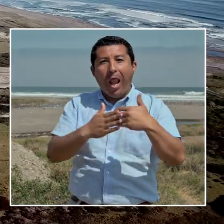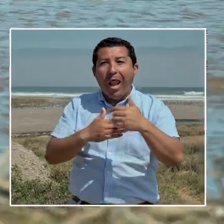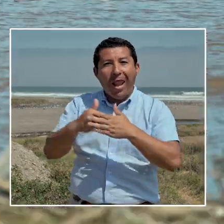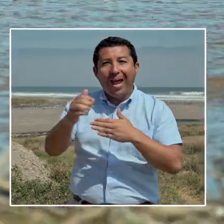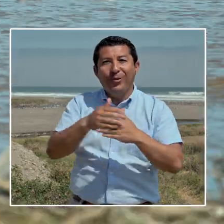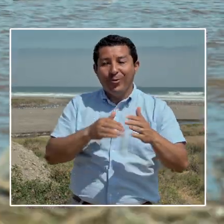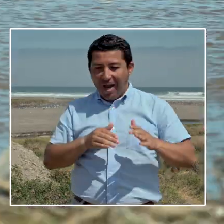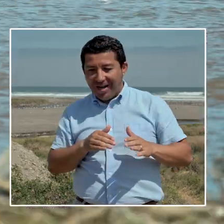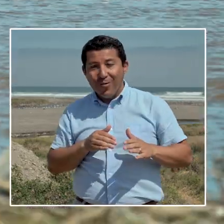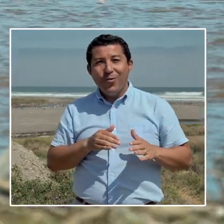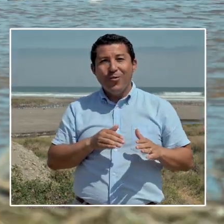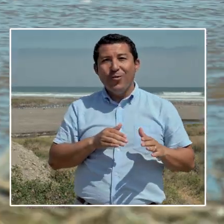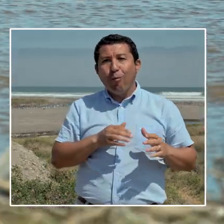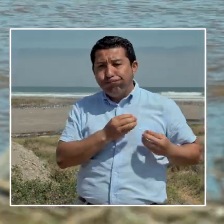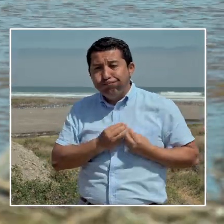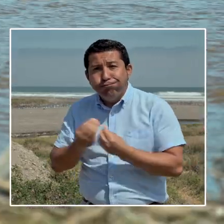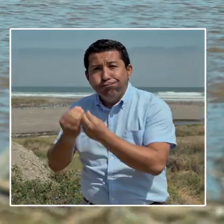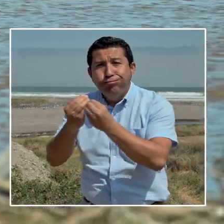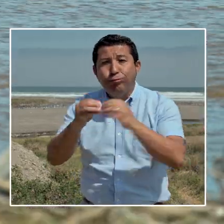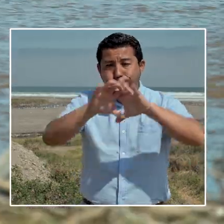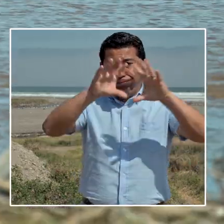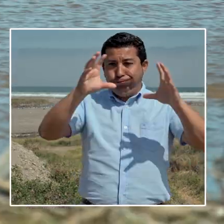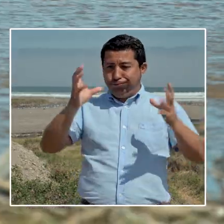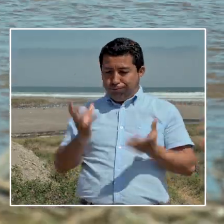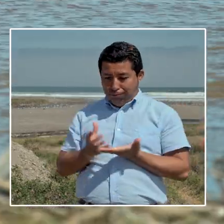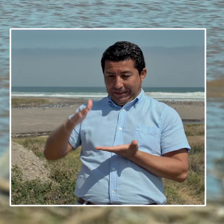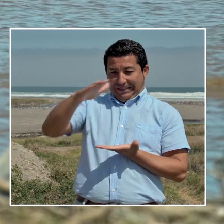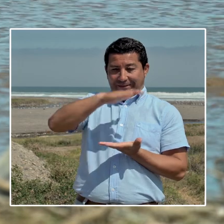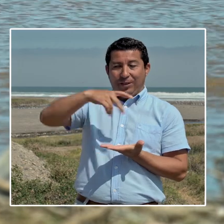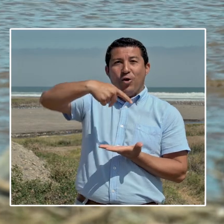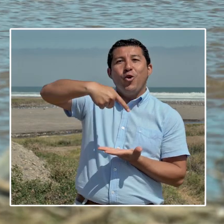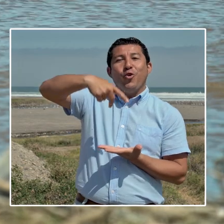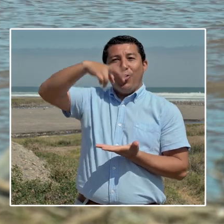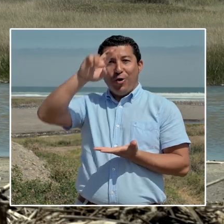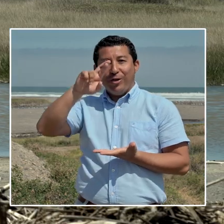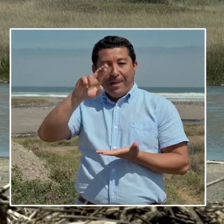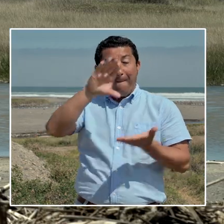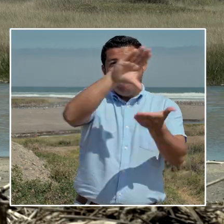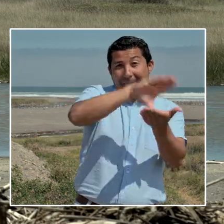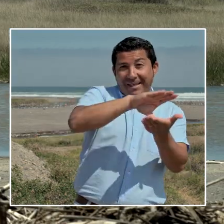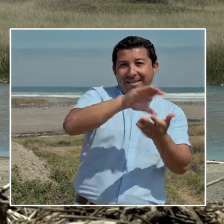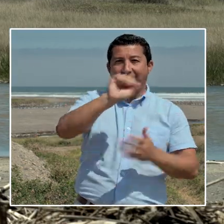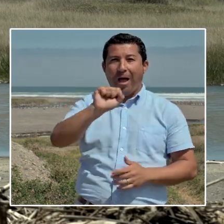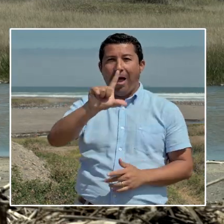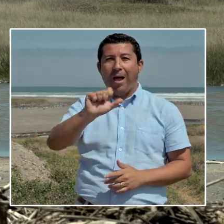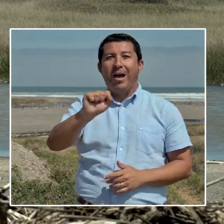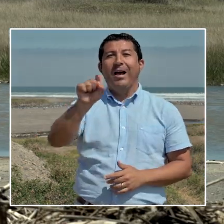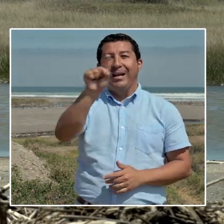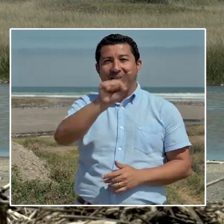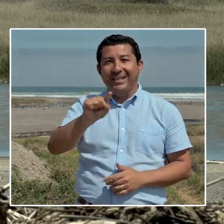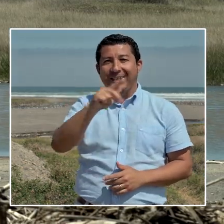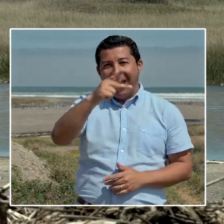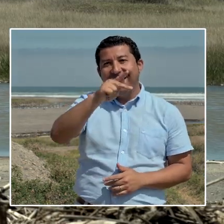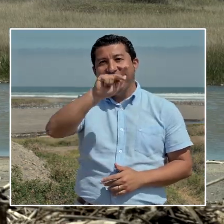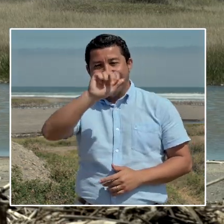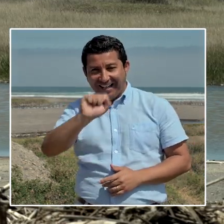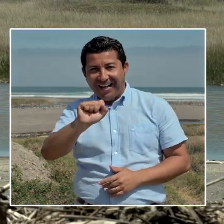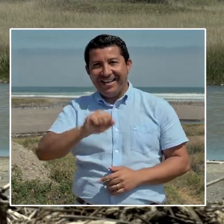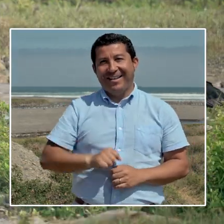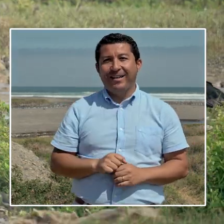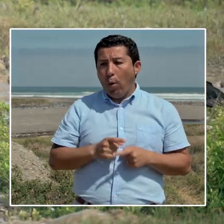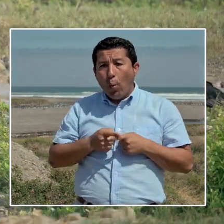natural hay especies que vienen del hemisferio norte e incluso desde alaska